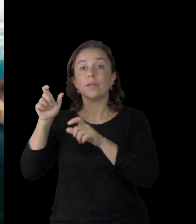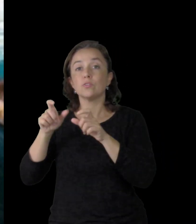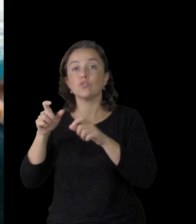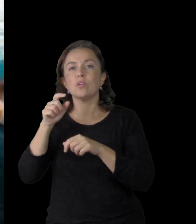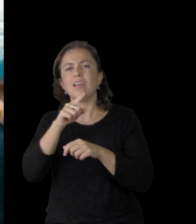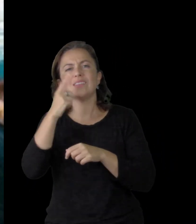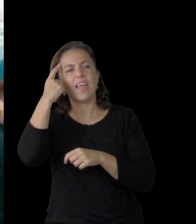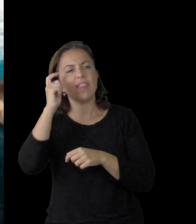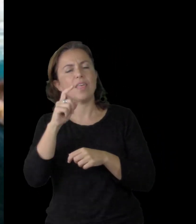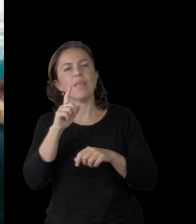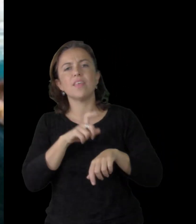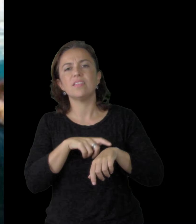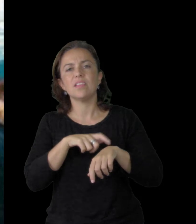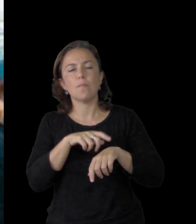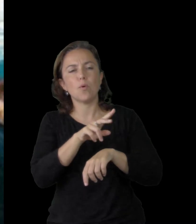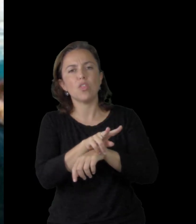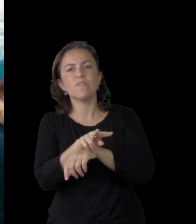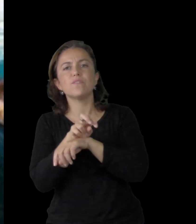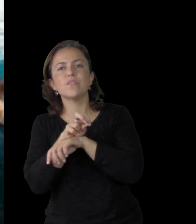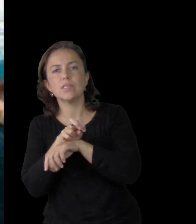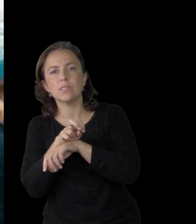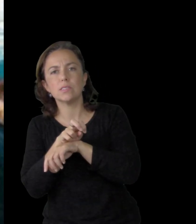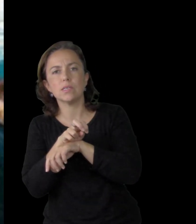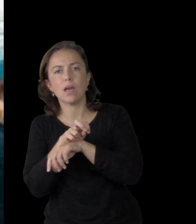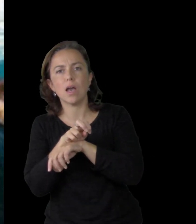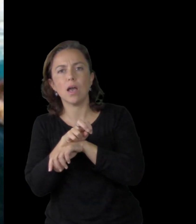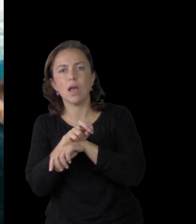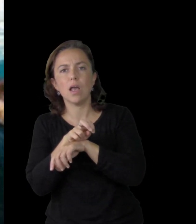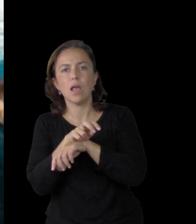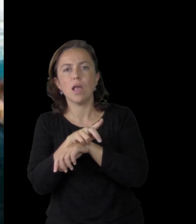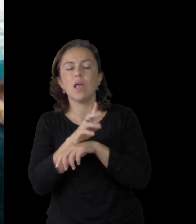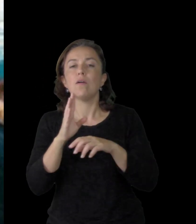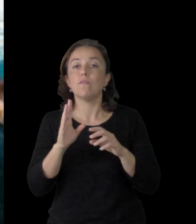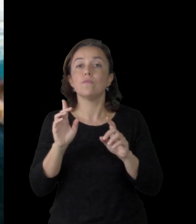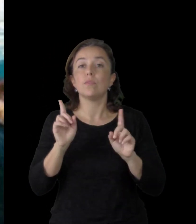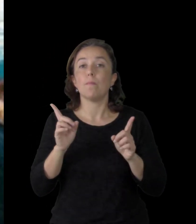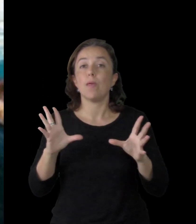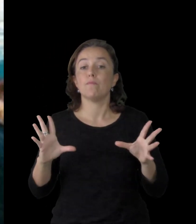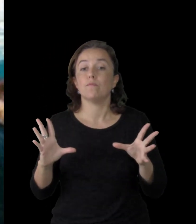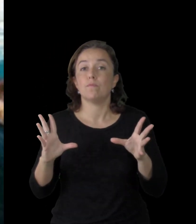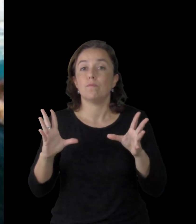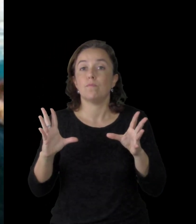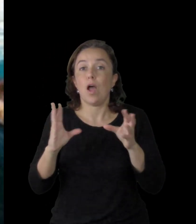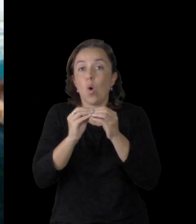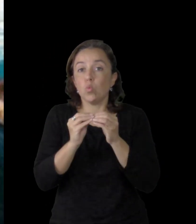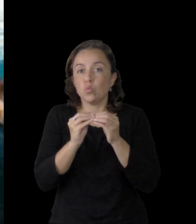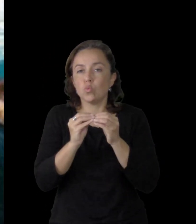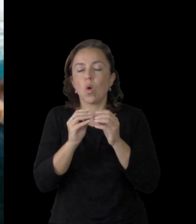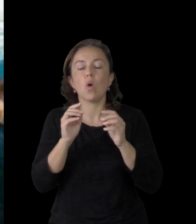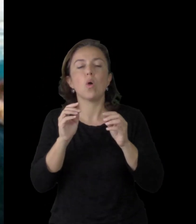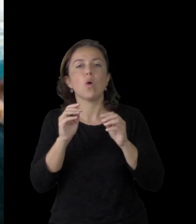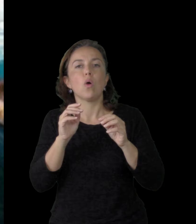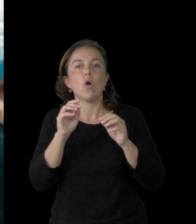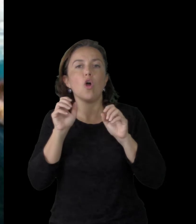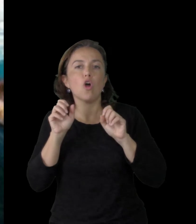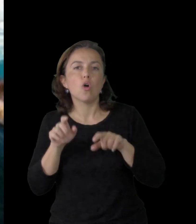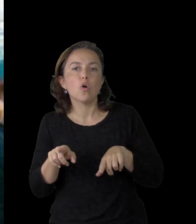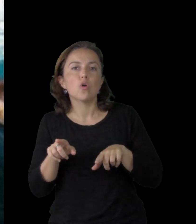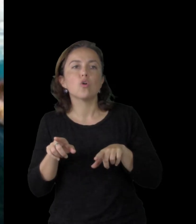de tiempo desde la física y desde la ciencia va unida profundamente a lo que ha sido justamente la concepción